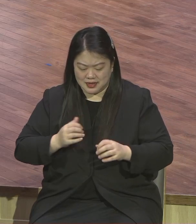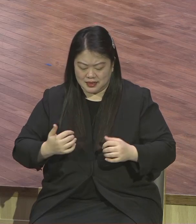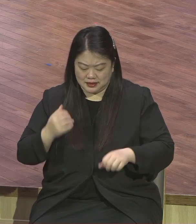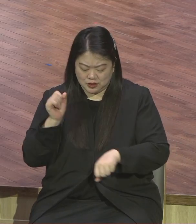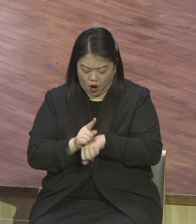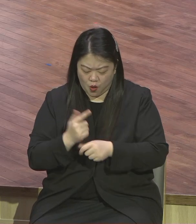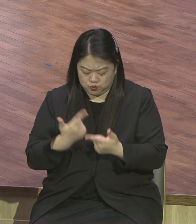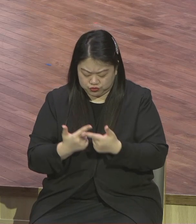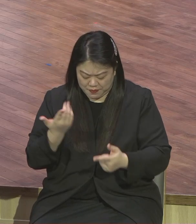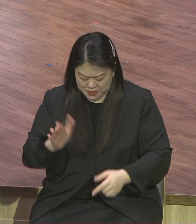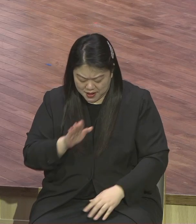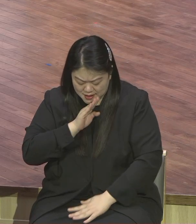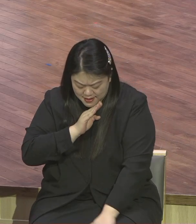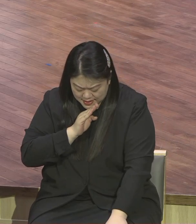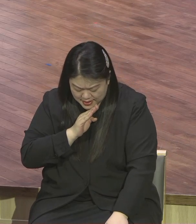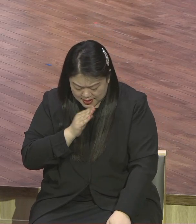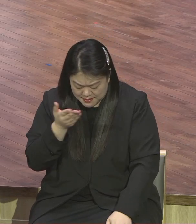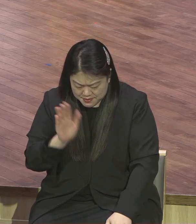참수입니다.